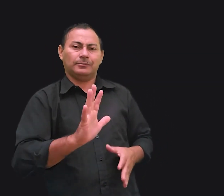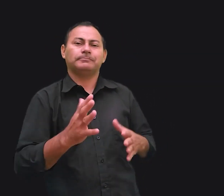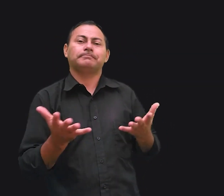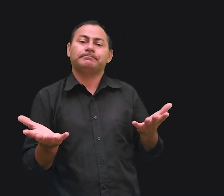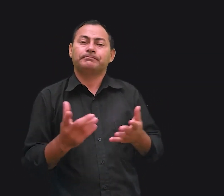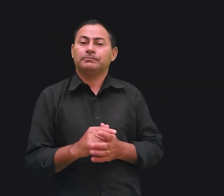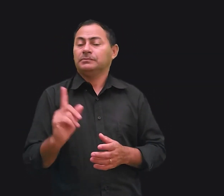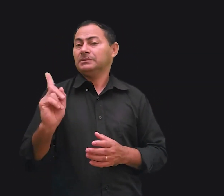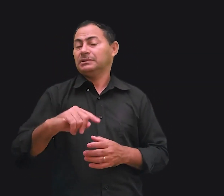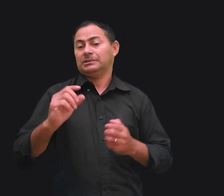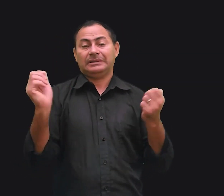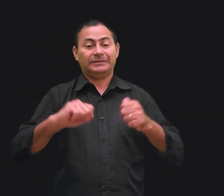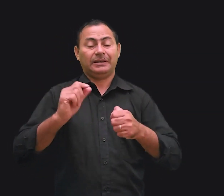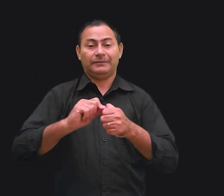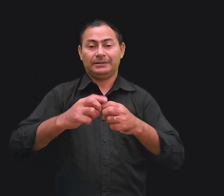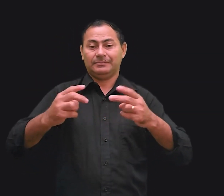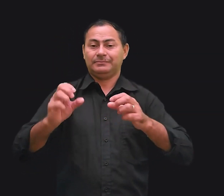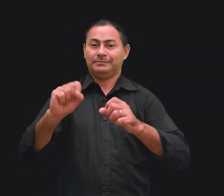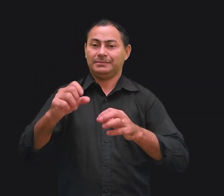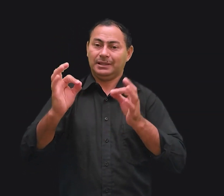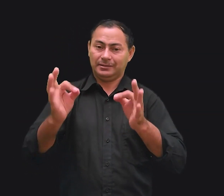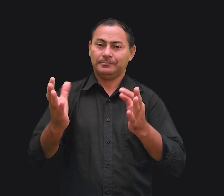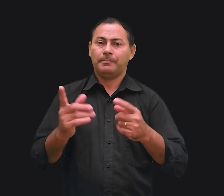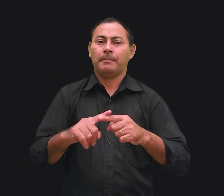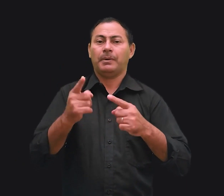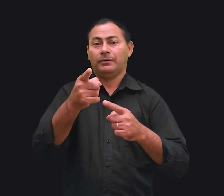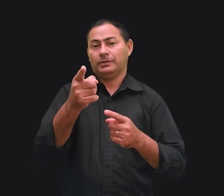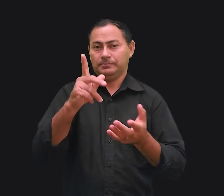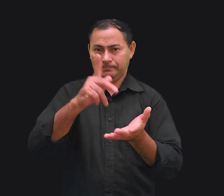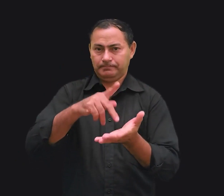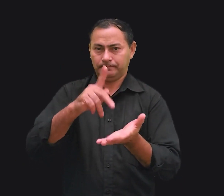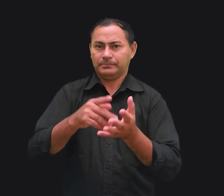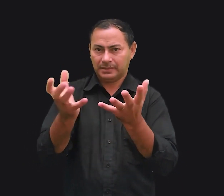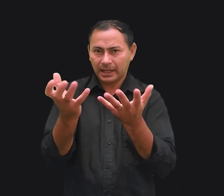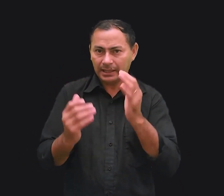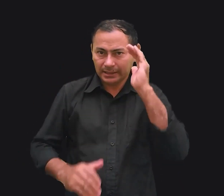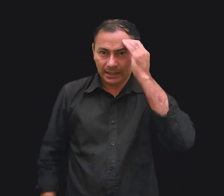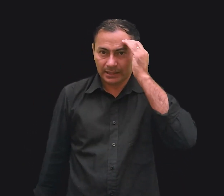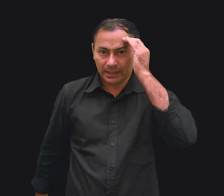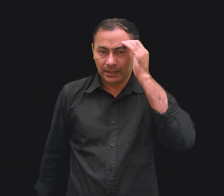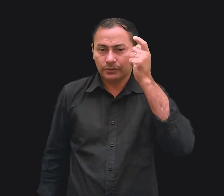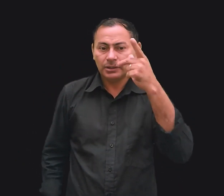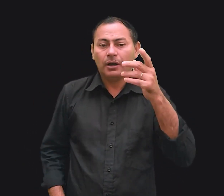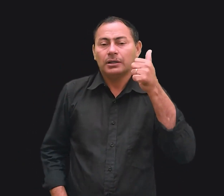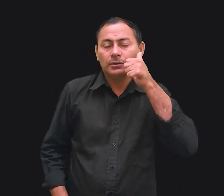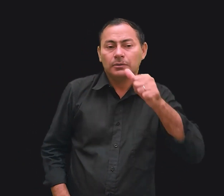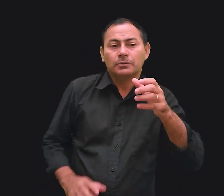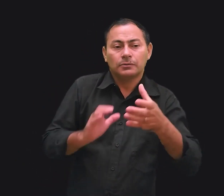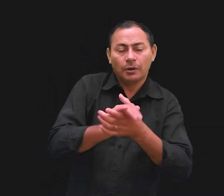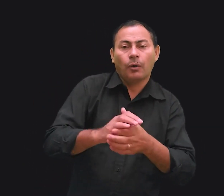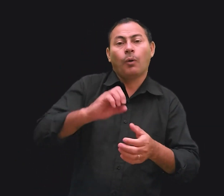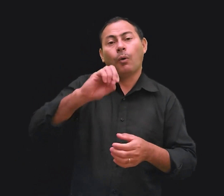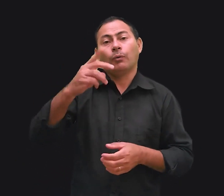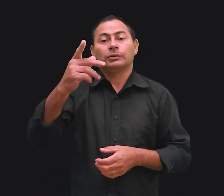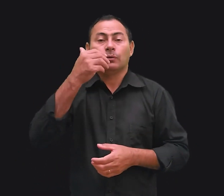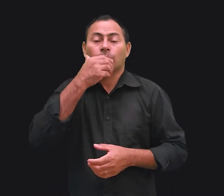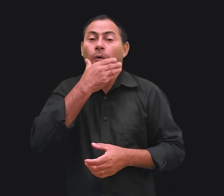quero. Não dá para fazer muita coisa assim, dá? Mas se você realmente quer entender seu cônjuge, sugiro que